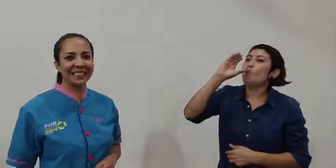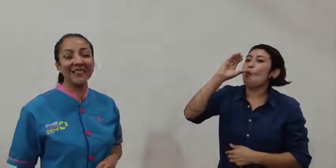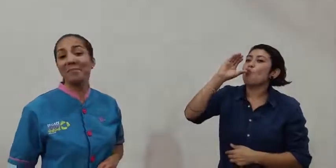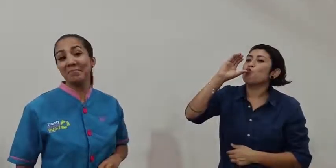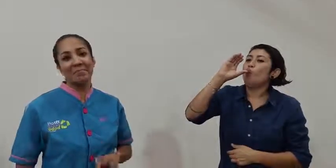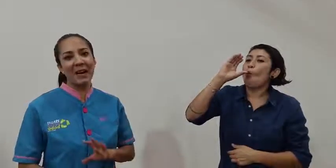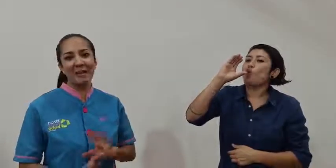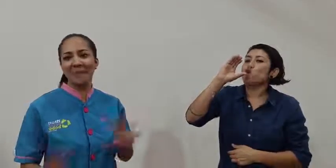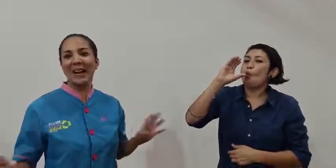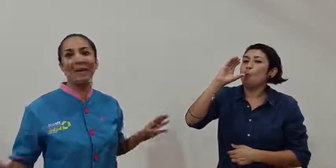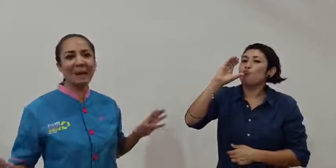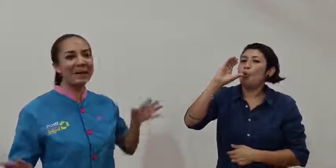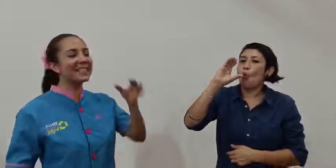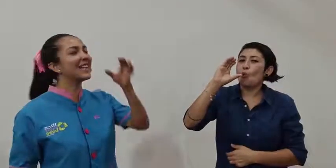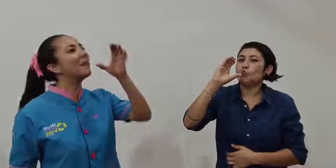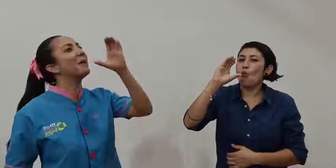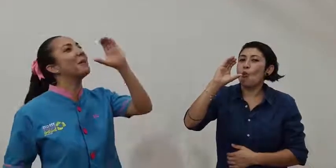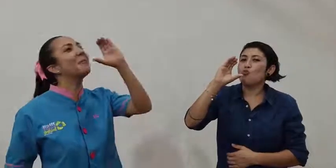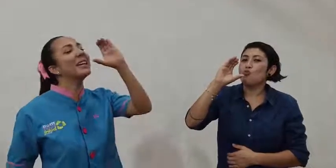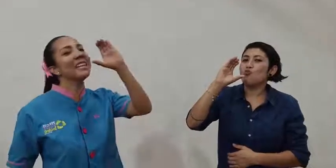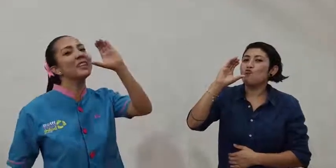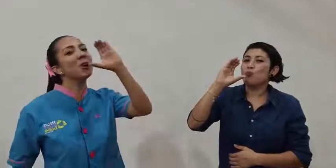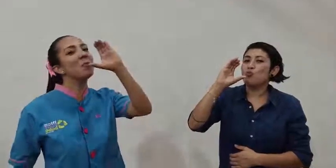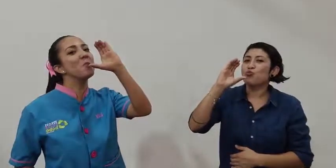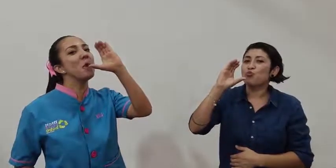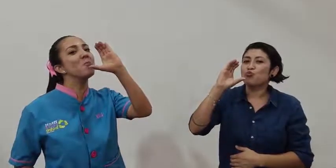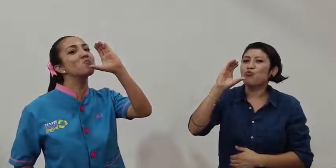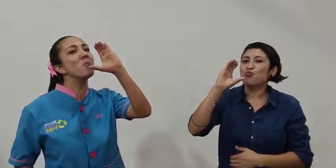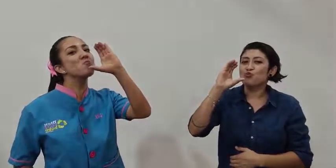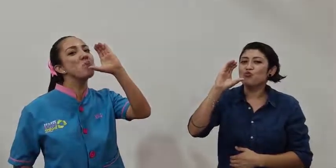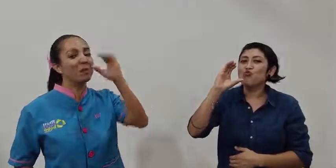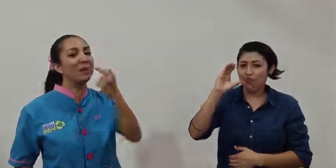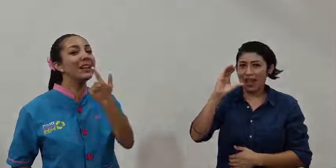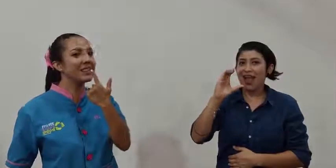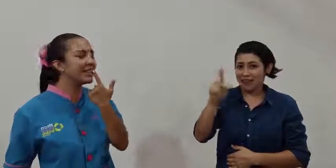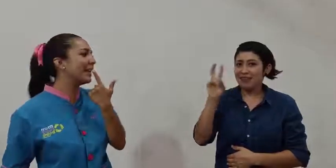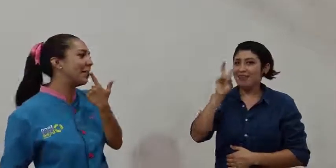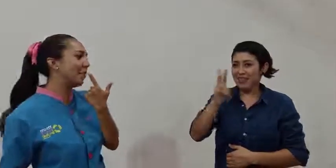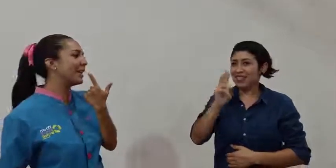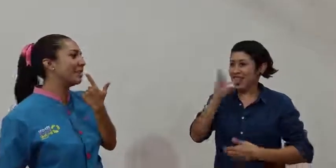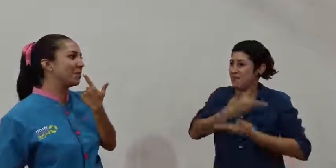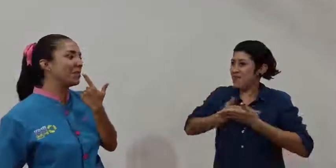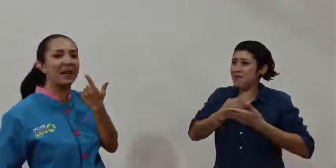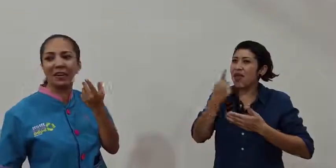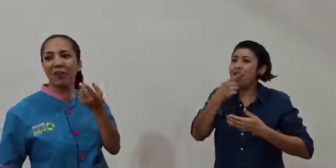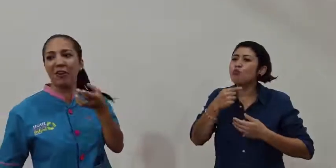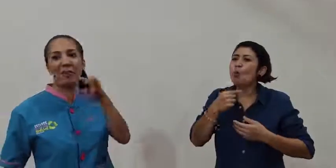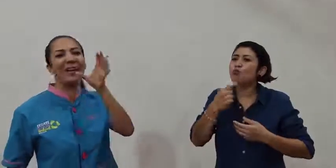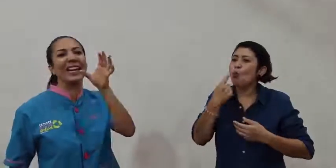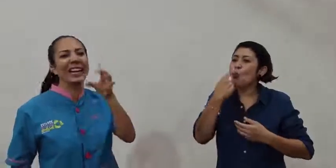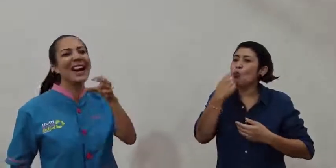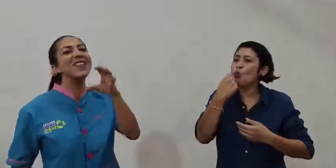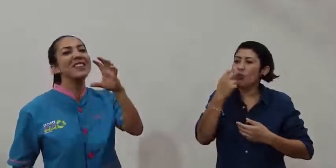leche, Palabra básica para un pequeñito bebé. Tienes que hacer la boca así, yo me imagino, ¿no? Porque.